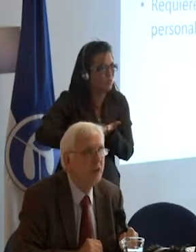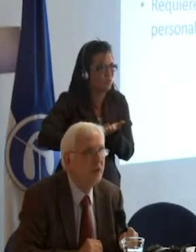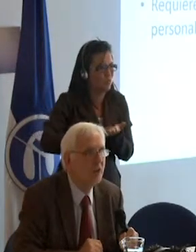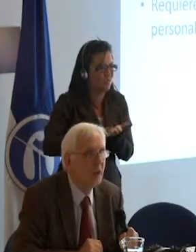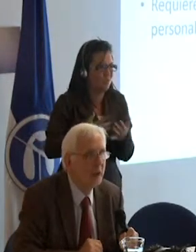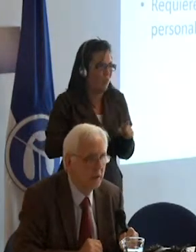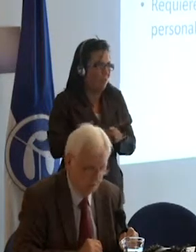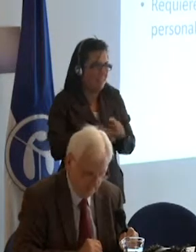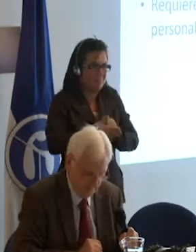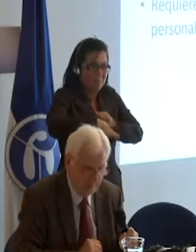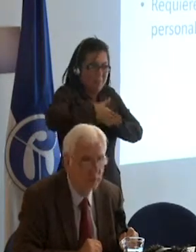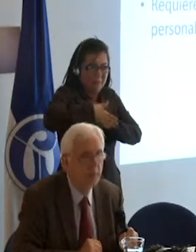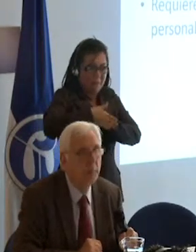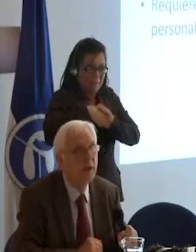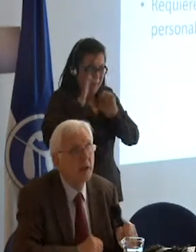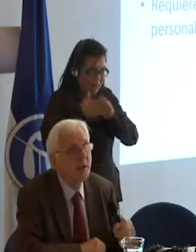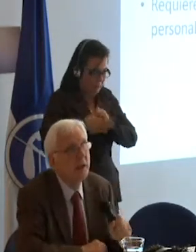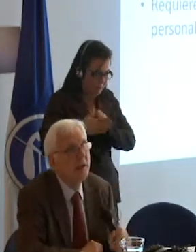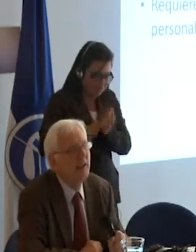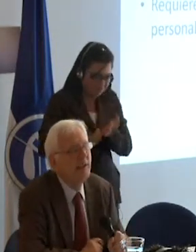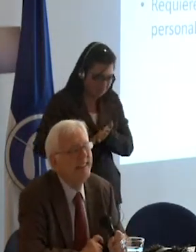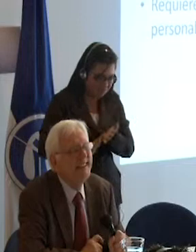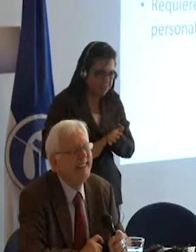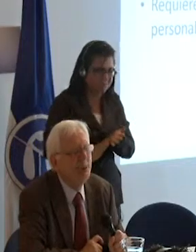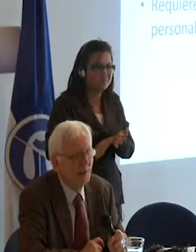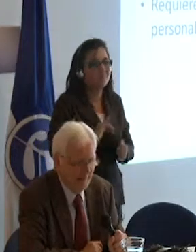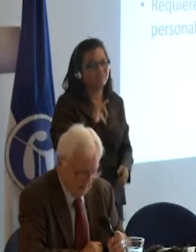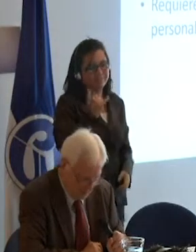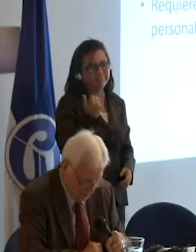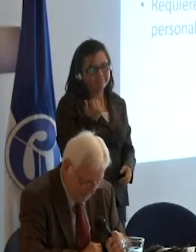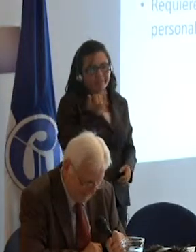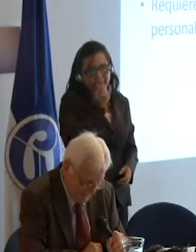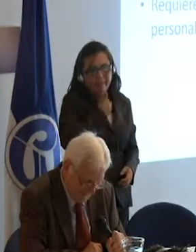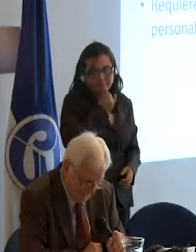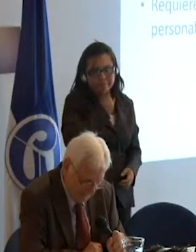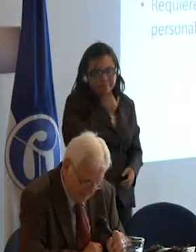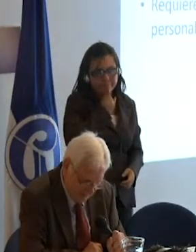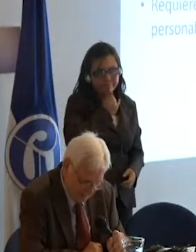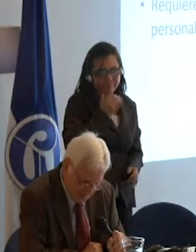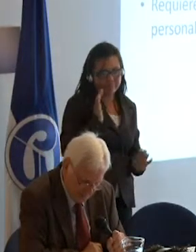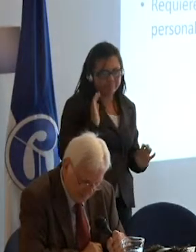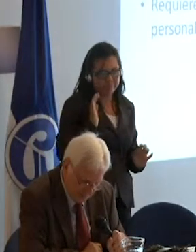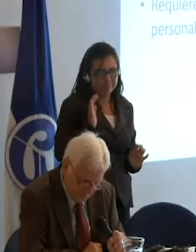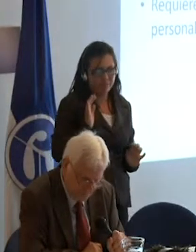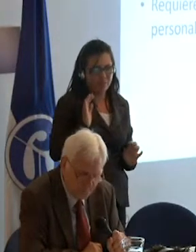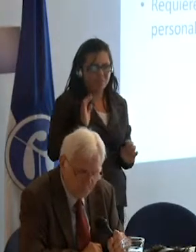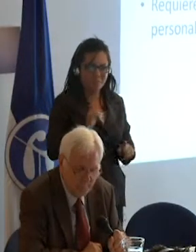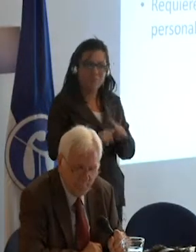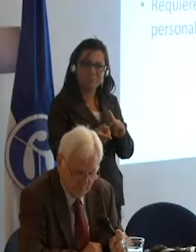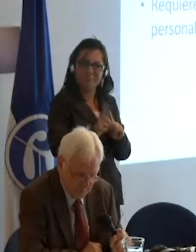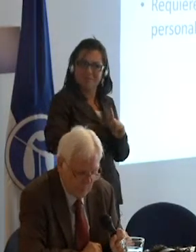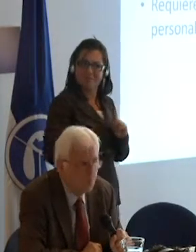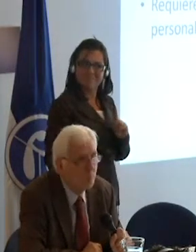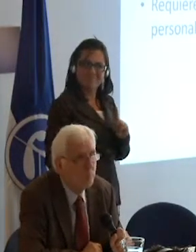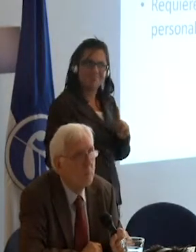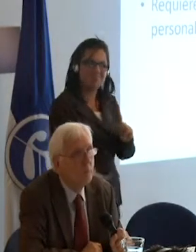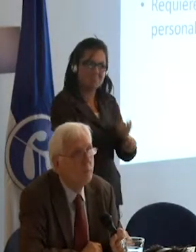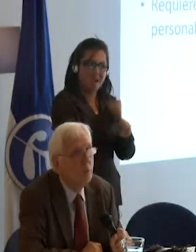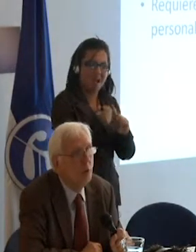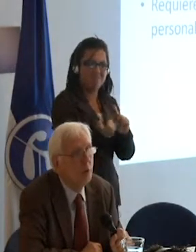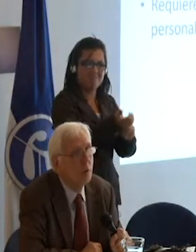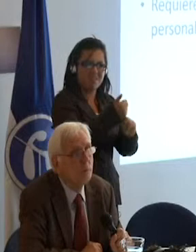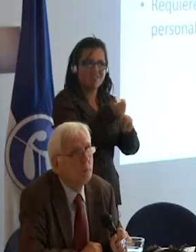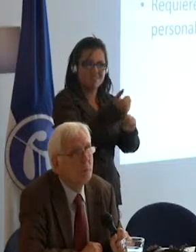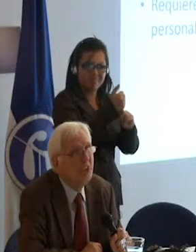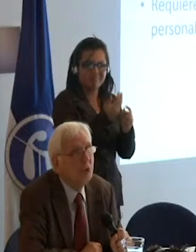más o menos improvisadas. Hubo fallas, pero también logros.